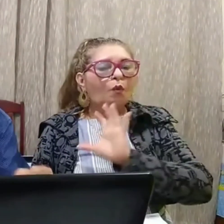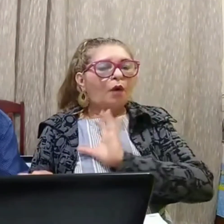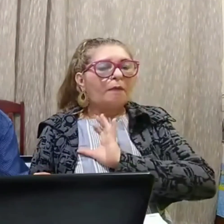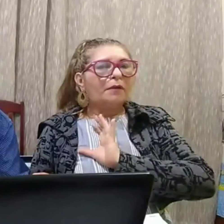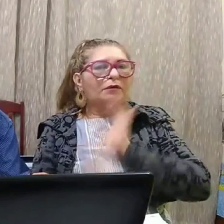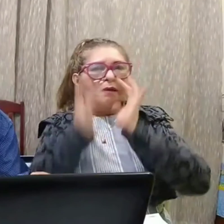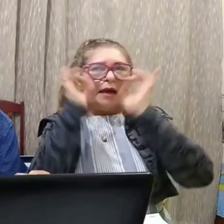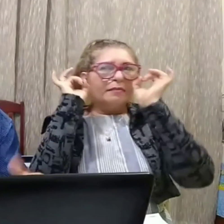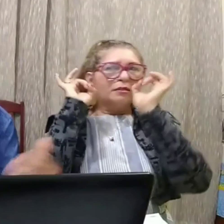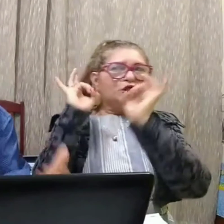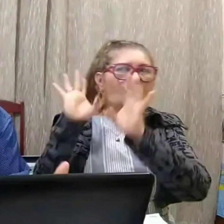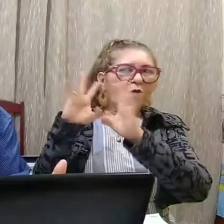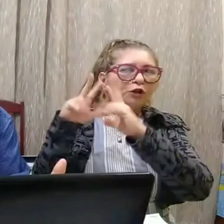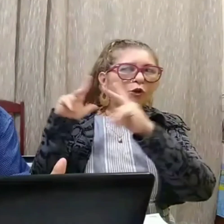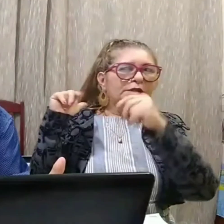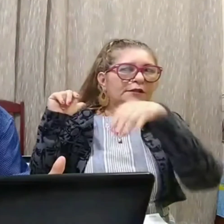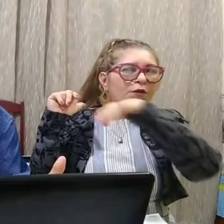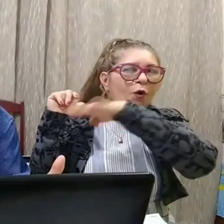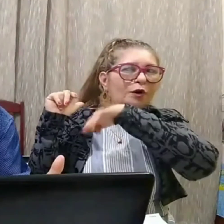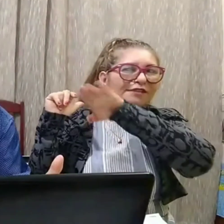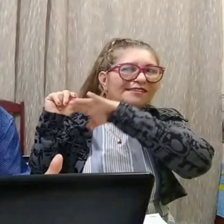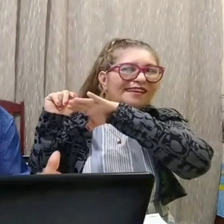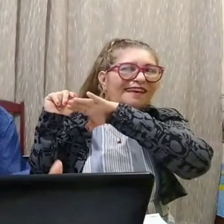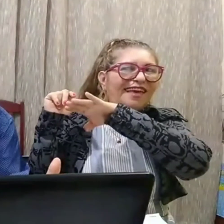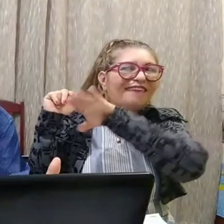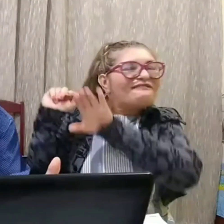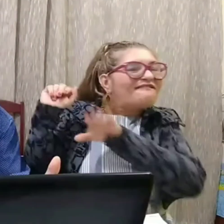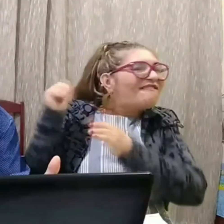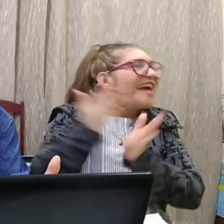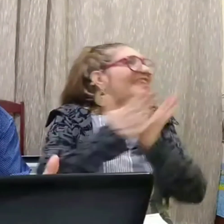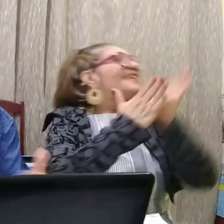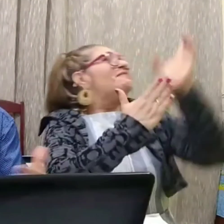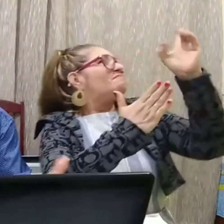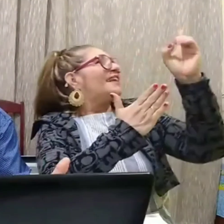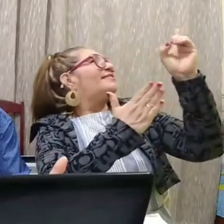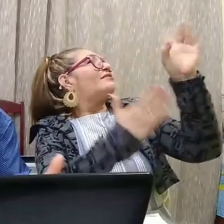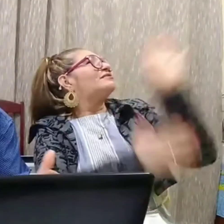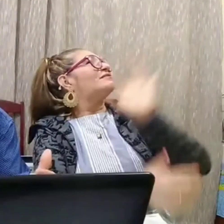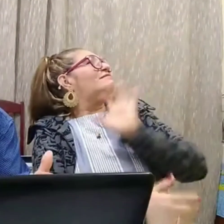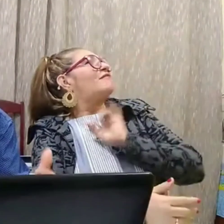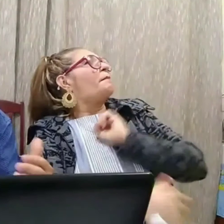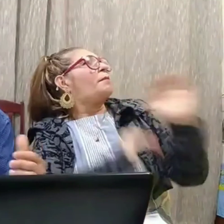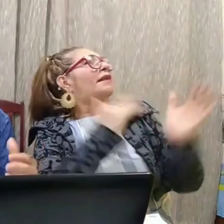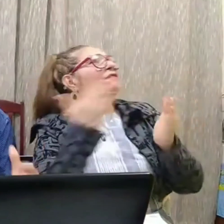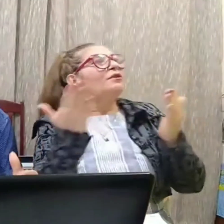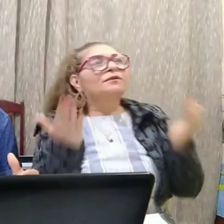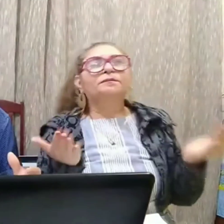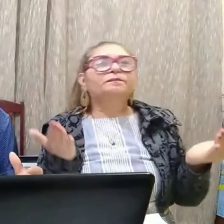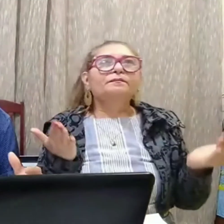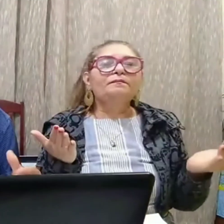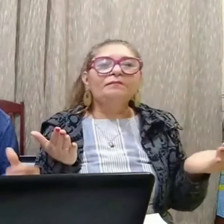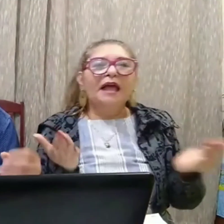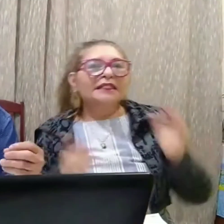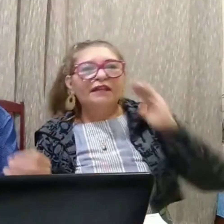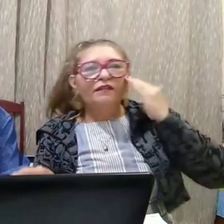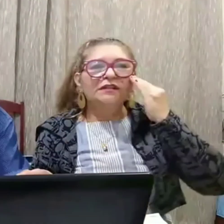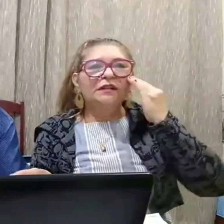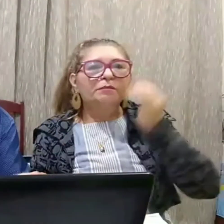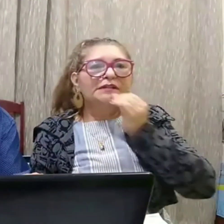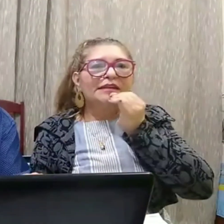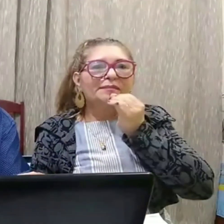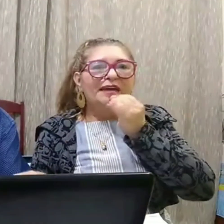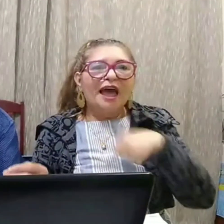de tudo por um amor que abandonou tudo. Talvez você não tenha entendido, mas o primeiro amor